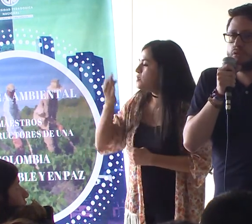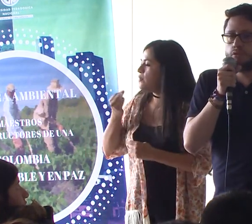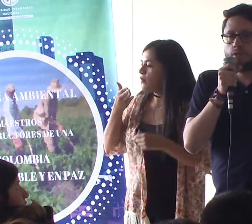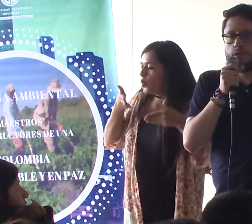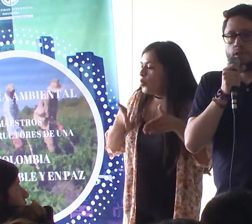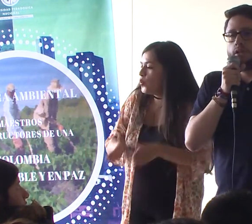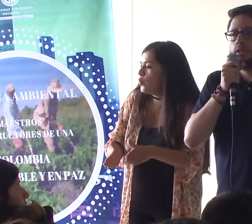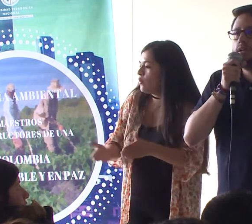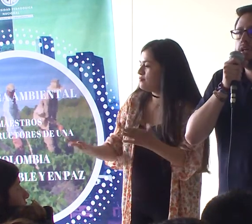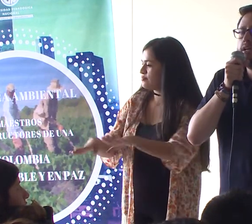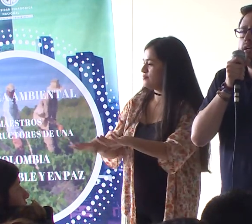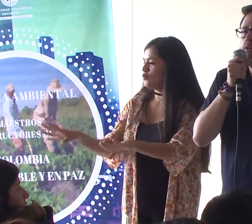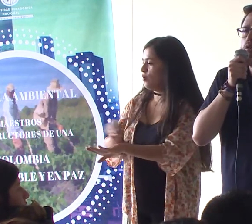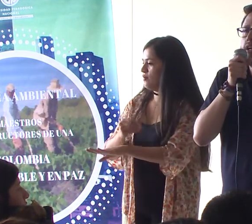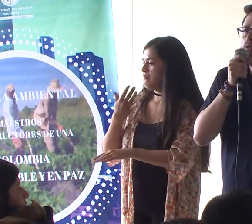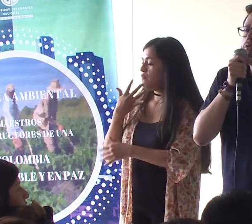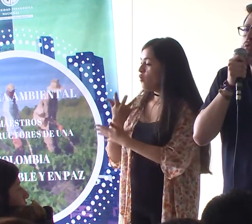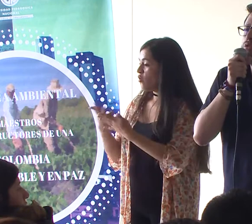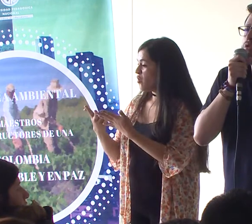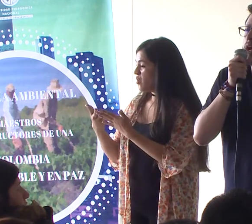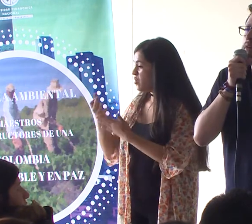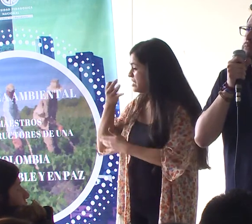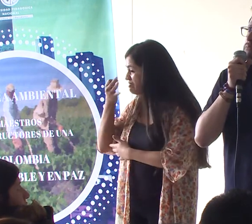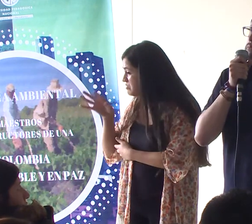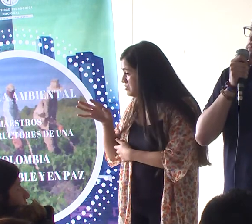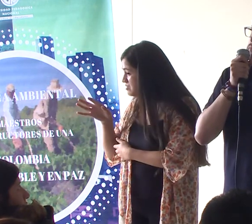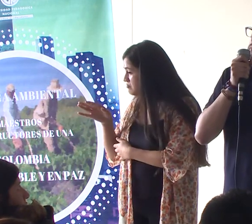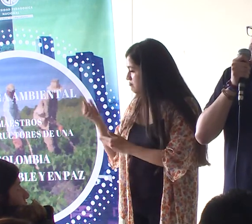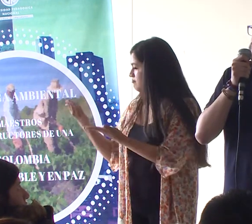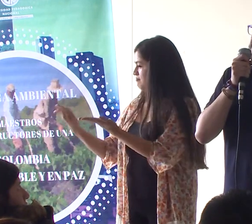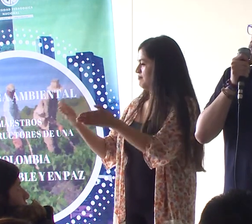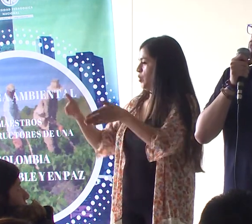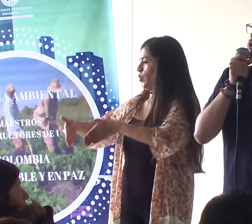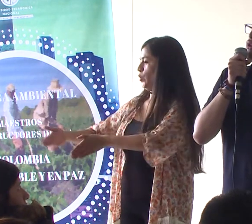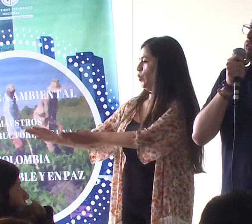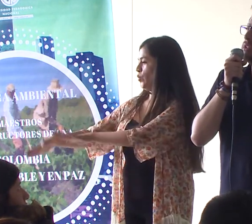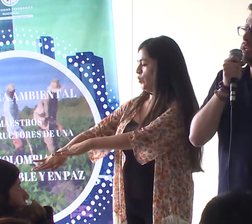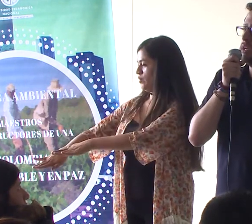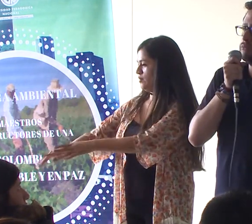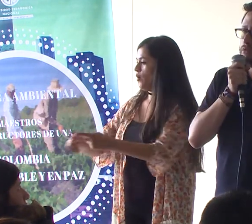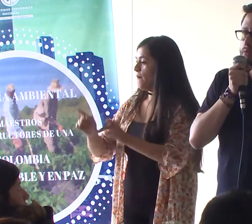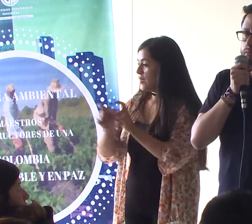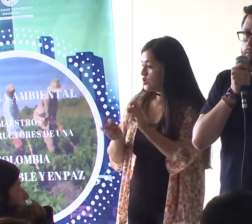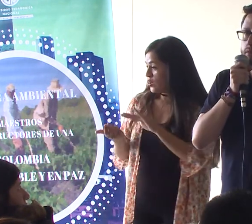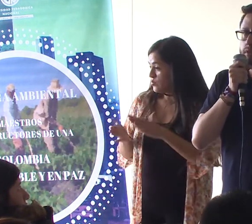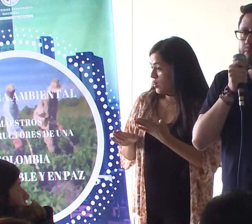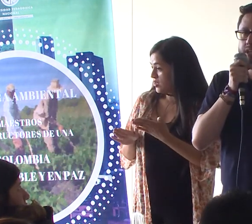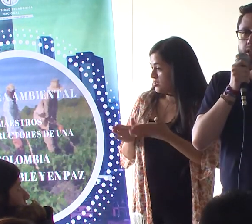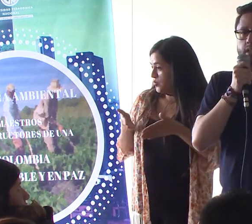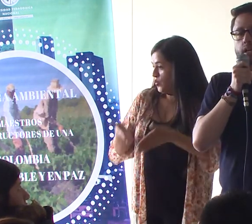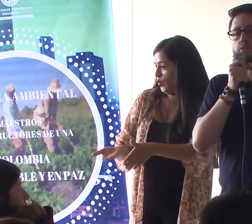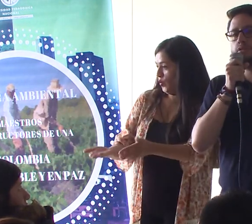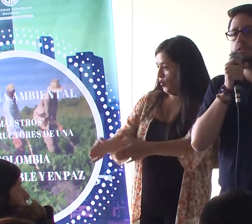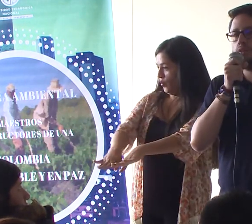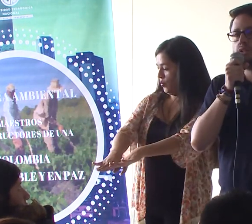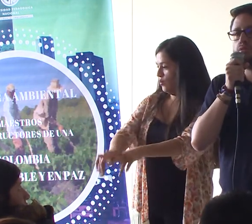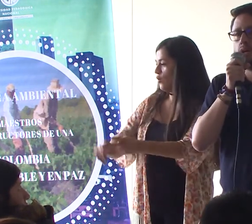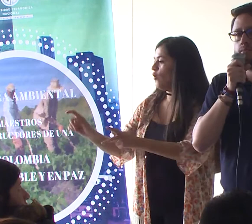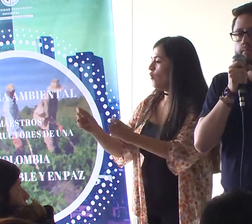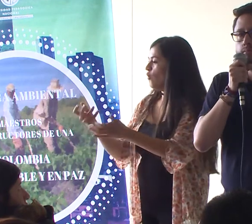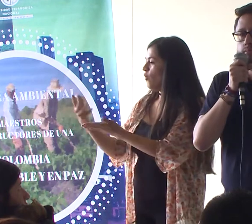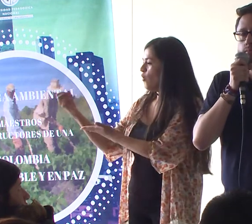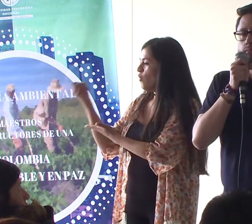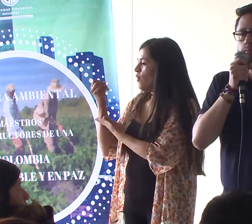desechos lo que no nos gusta el patrimonio lo enterramos también enterramos nuestra